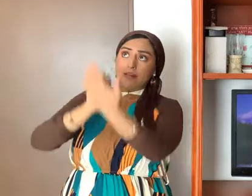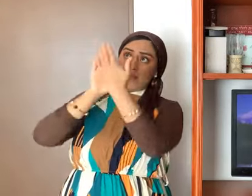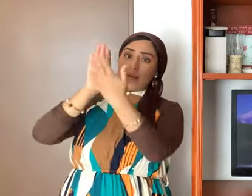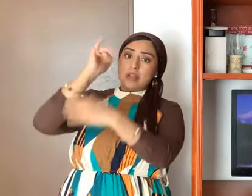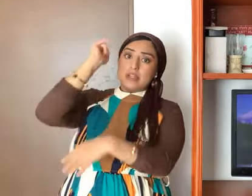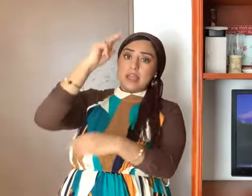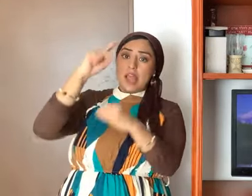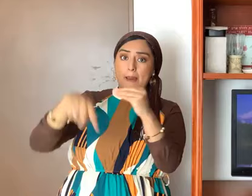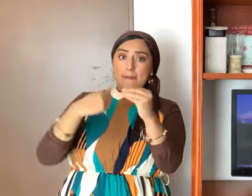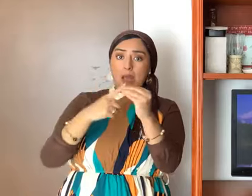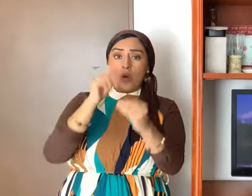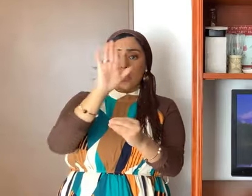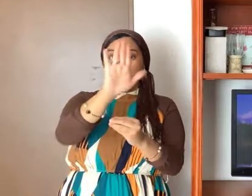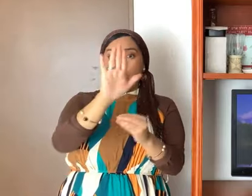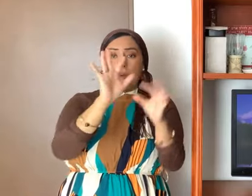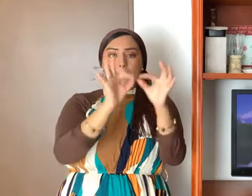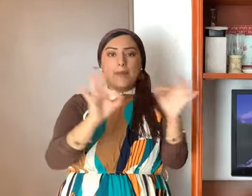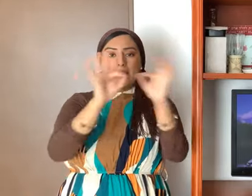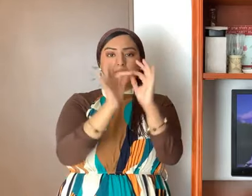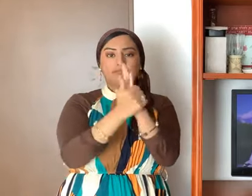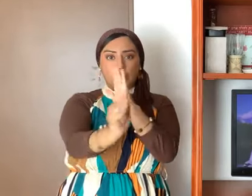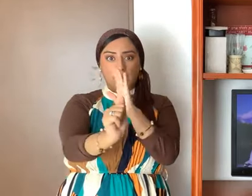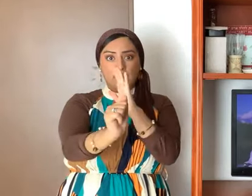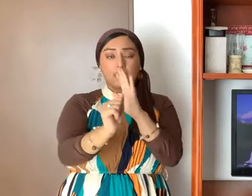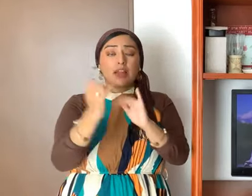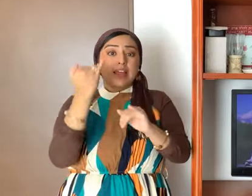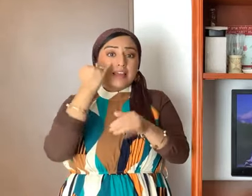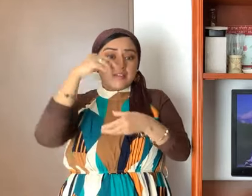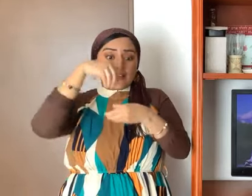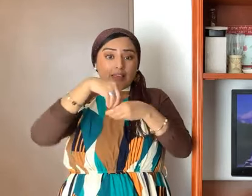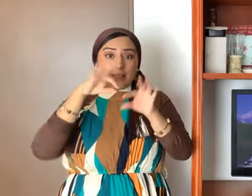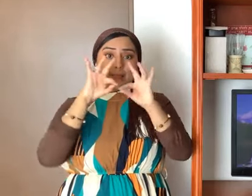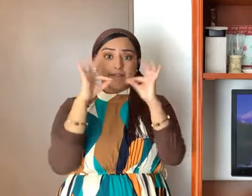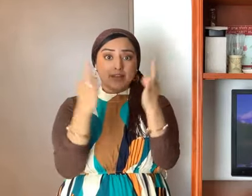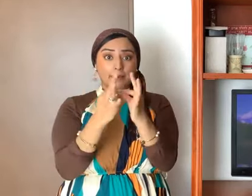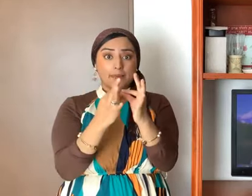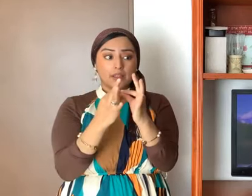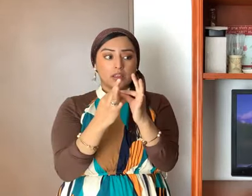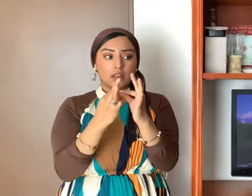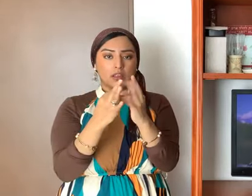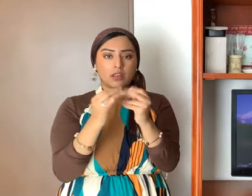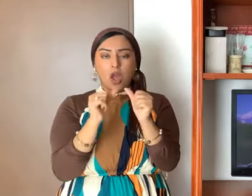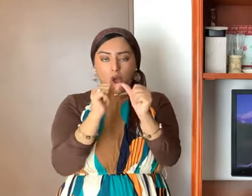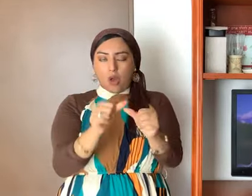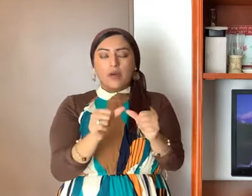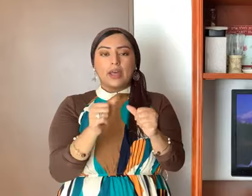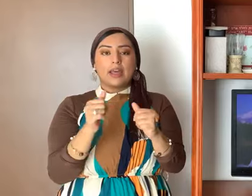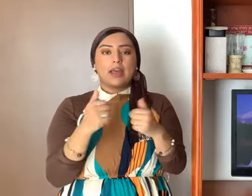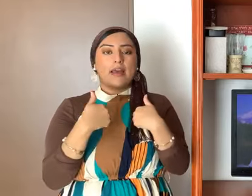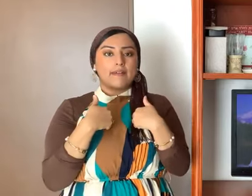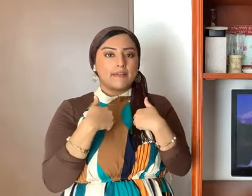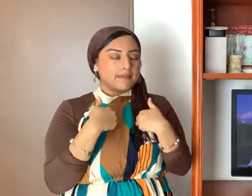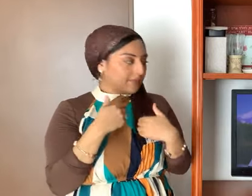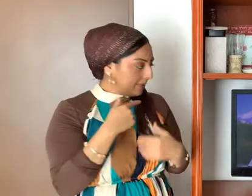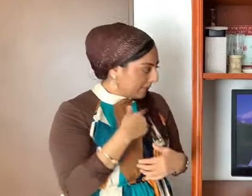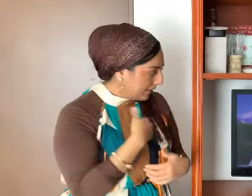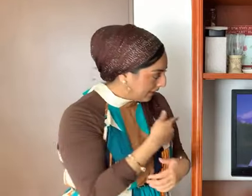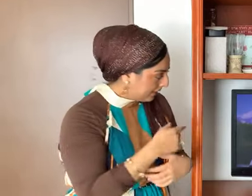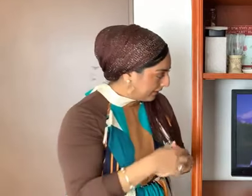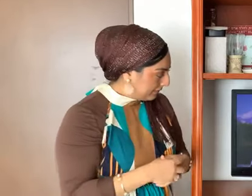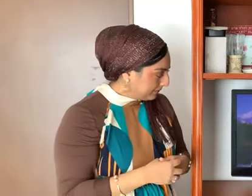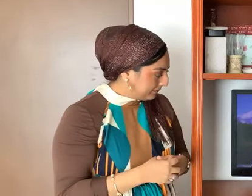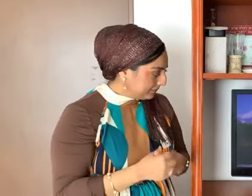ese llamado, amado hermano, amada hermana. Si en una familia, miren, hoy sí, siempre los tengo, ¿verdad? Pero aquí están mis marcadores,